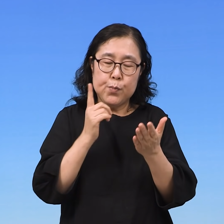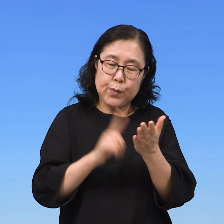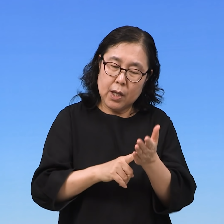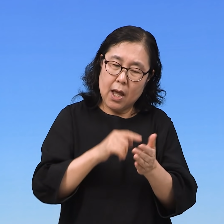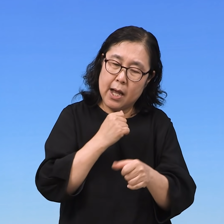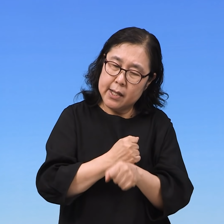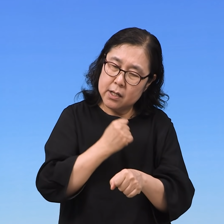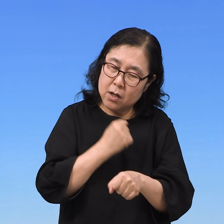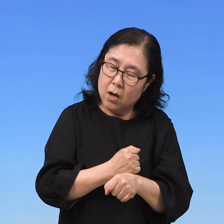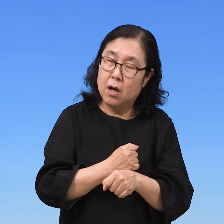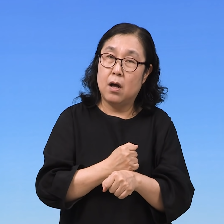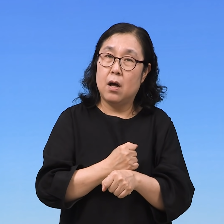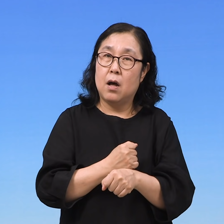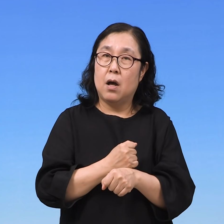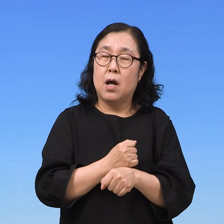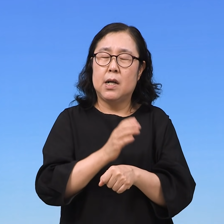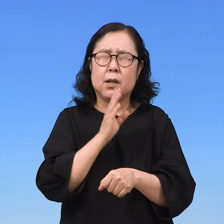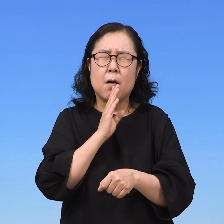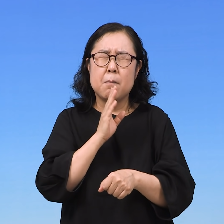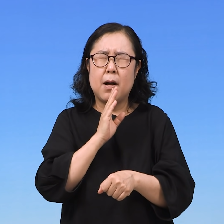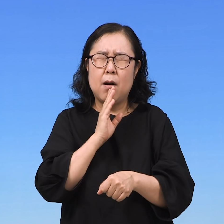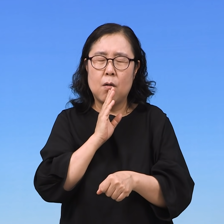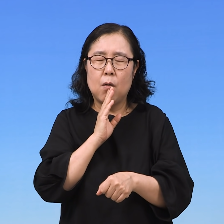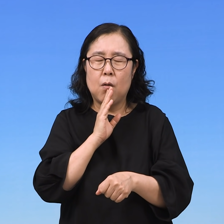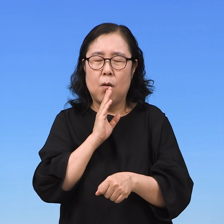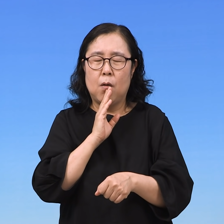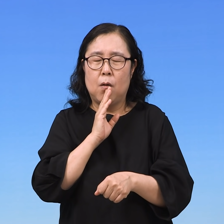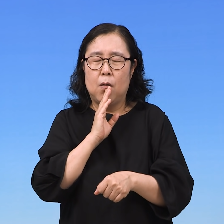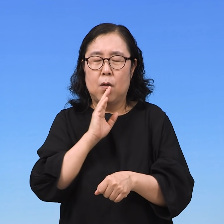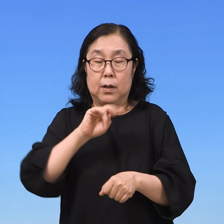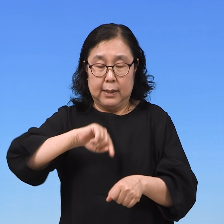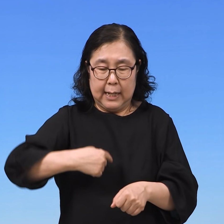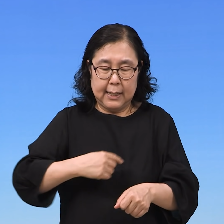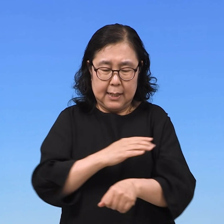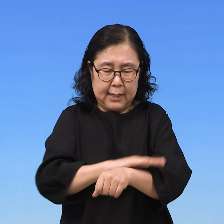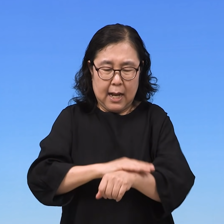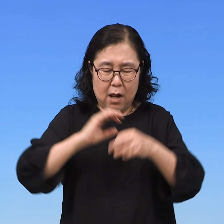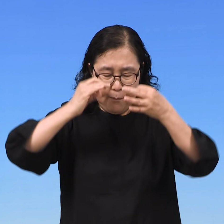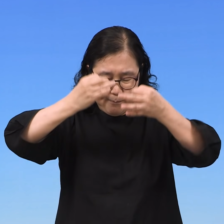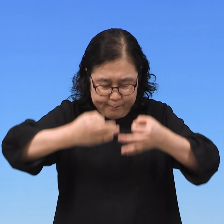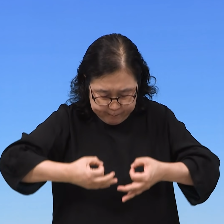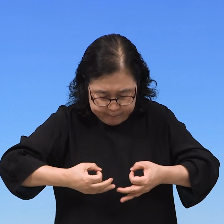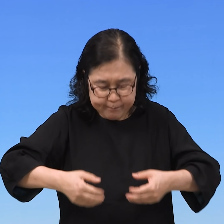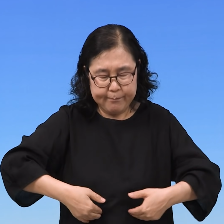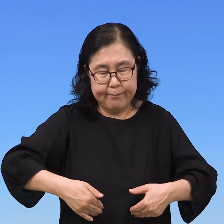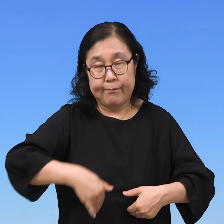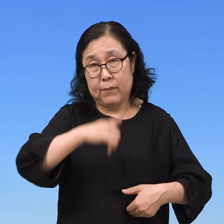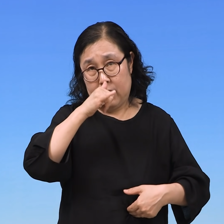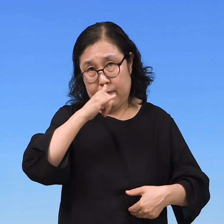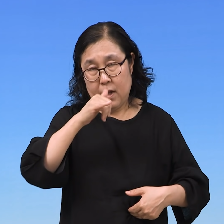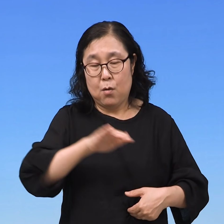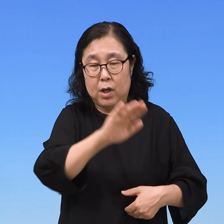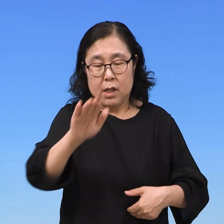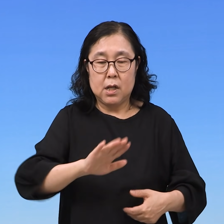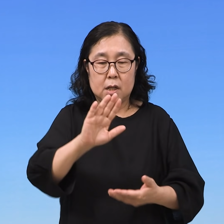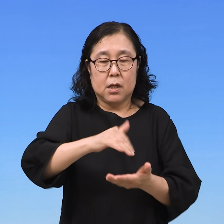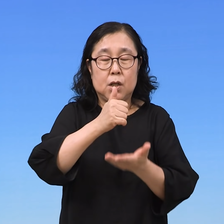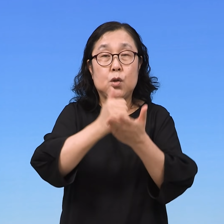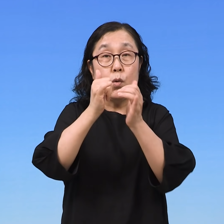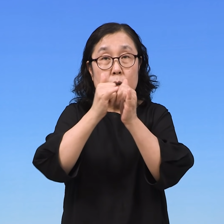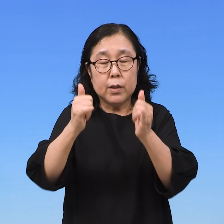그렇게 쉽게 하신다면 그거는 정말 진지하게 돌아보셔야 될 것 같습니다. 우리가 지켜야 되는 건